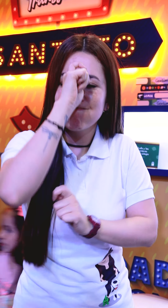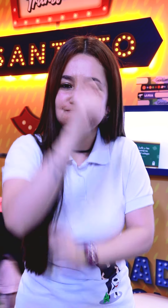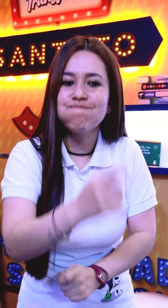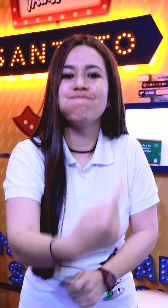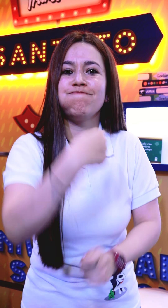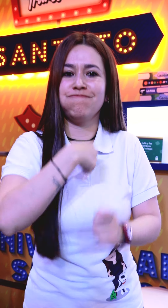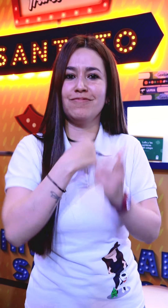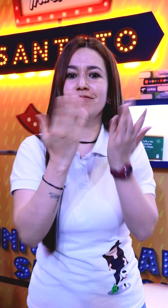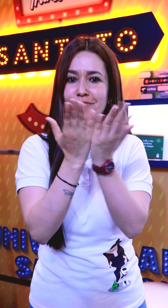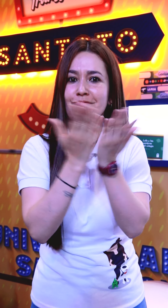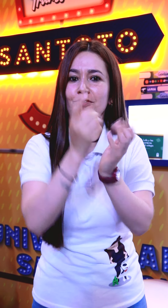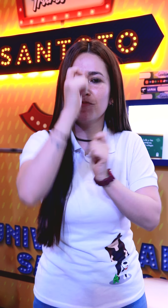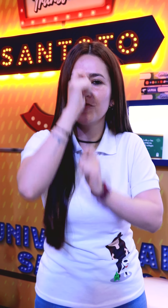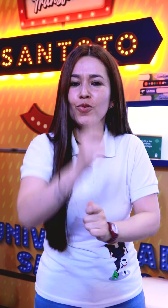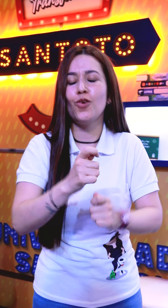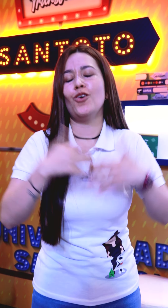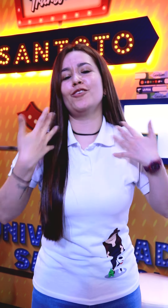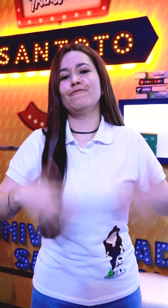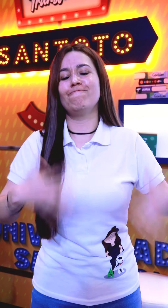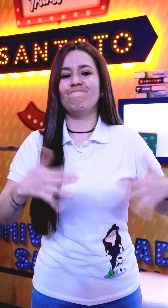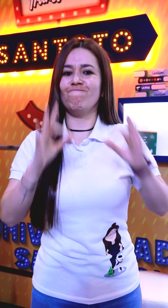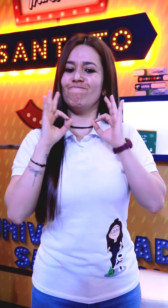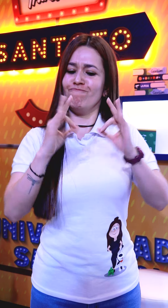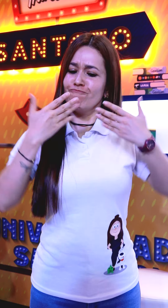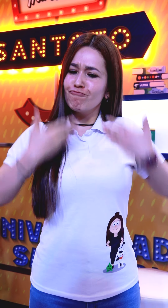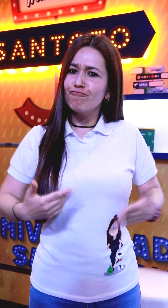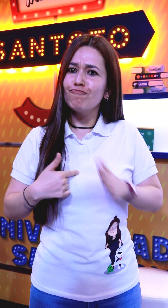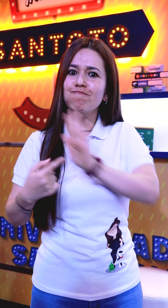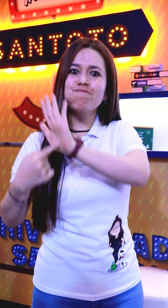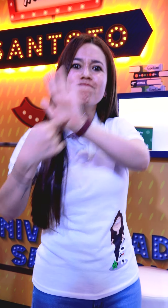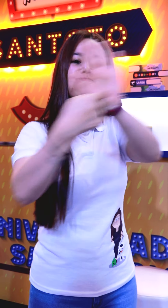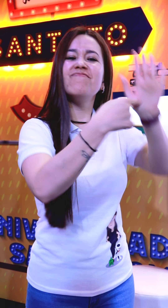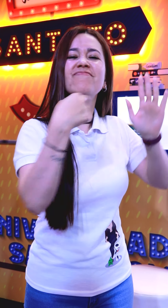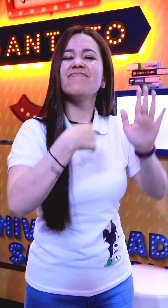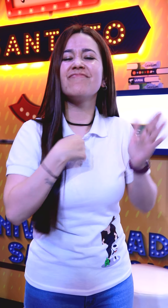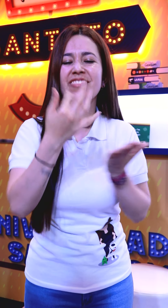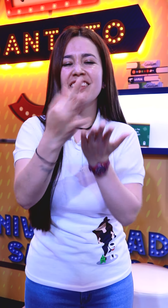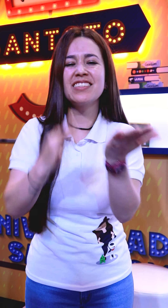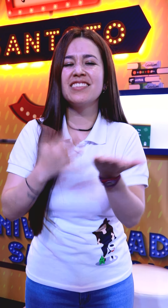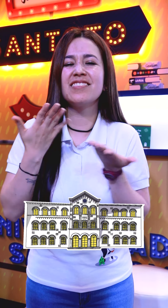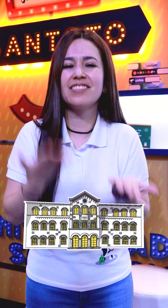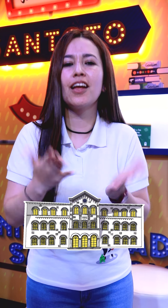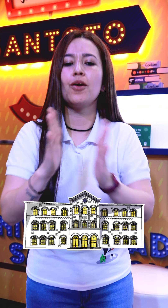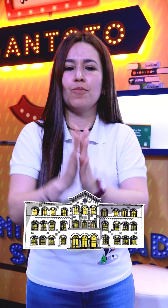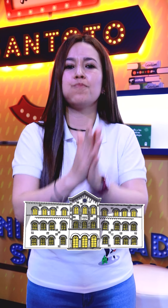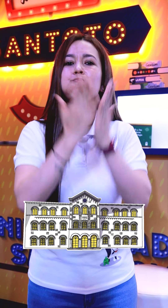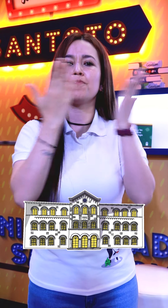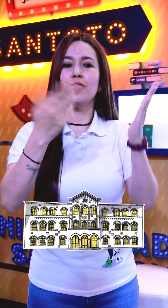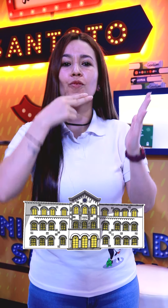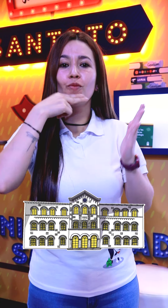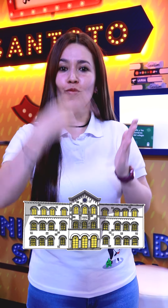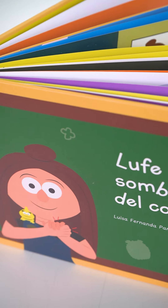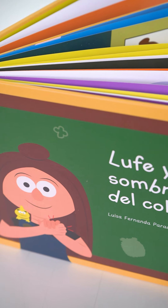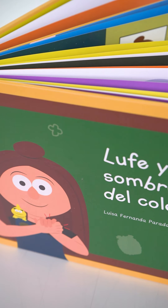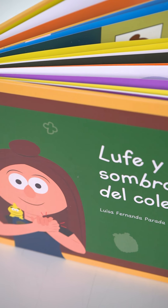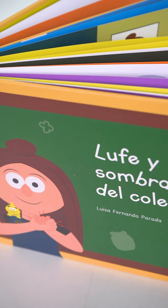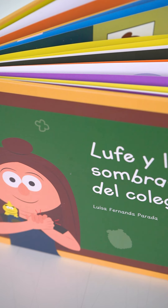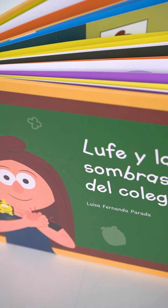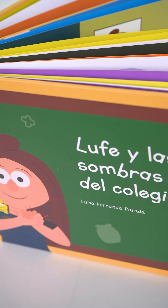trabajo de investigación obtuve la tesis meritoria y eso me permitió que la universidad publicara uno de